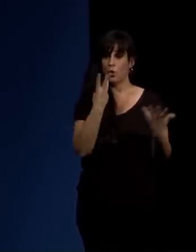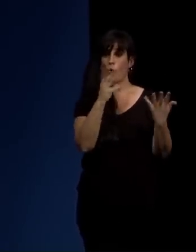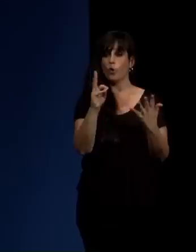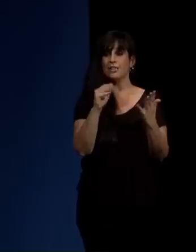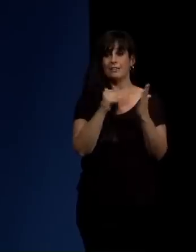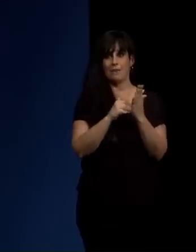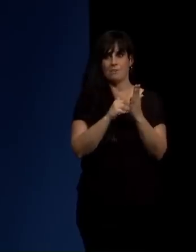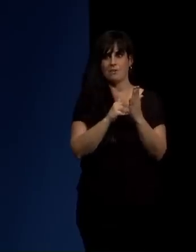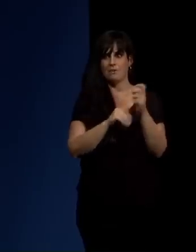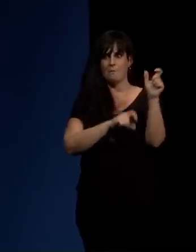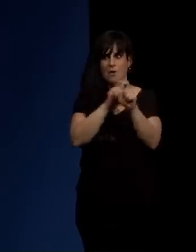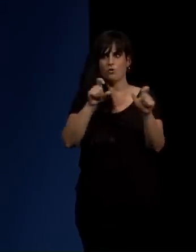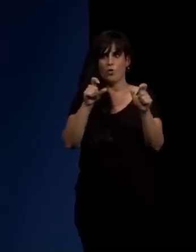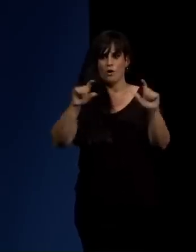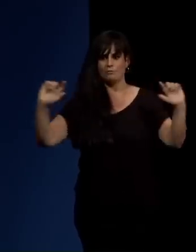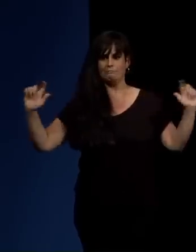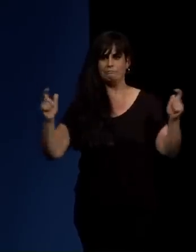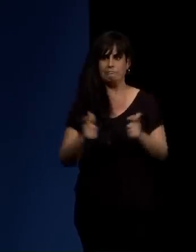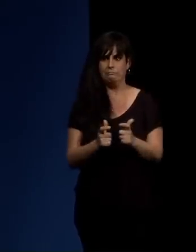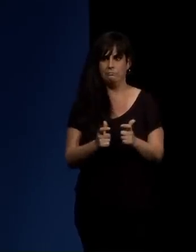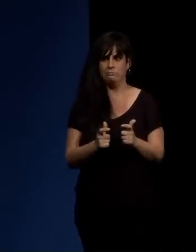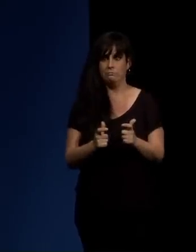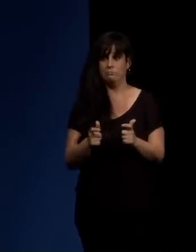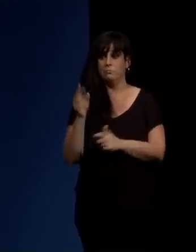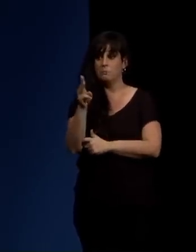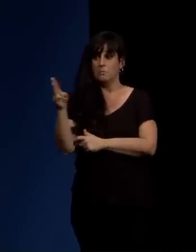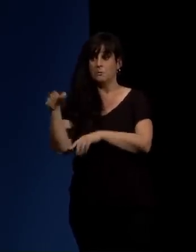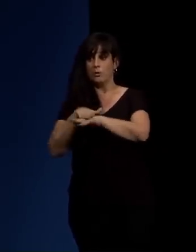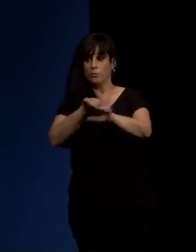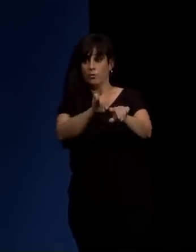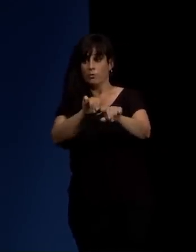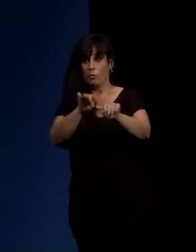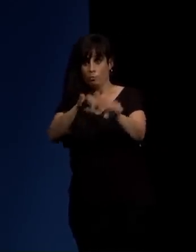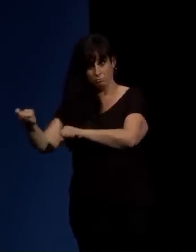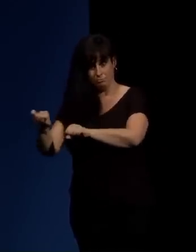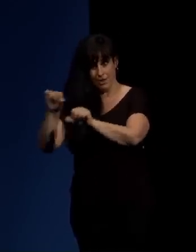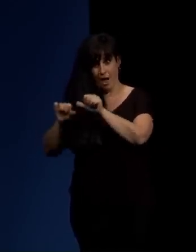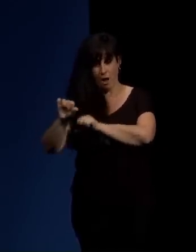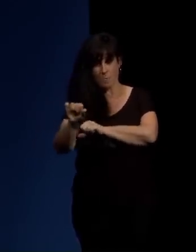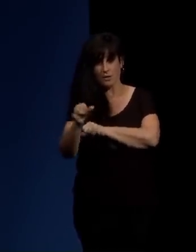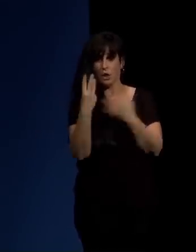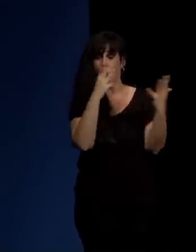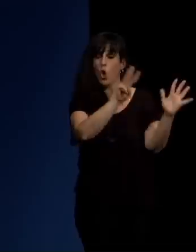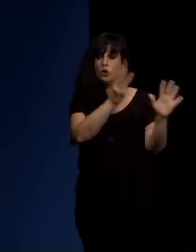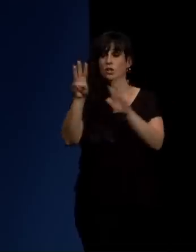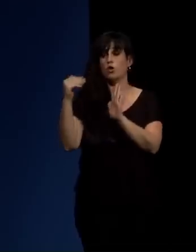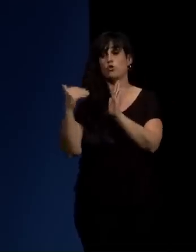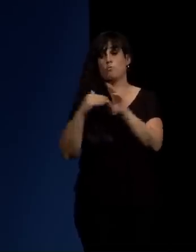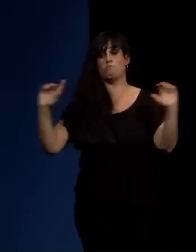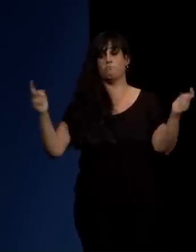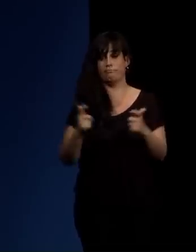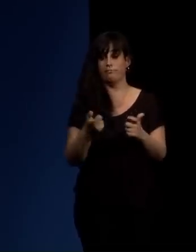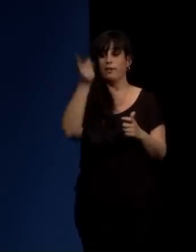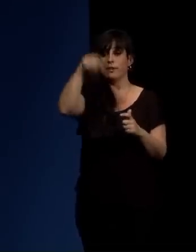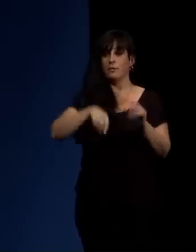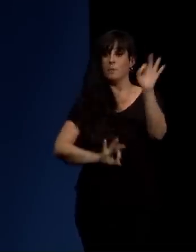galegos e galegas menos desde que o Partido Popular goberna. Baixou a taxa de fecundidade deste país. Por primeira vez en moitos